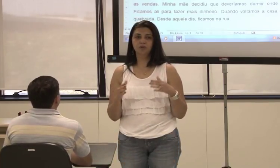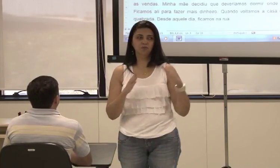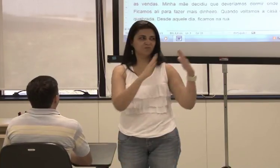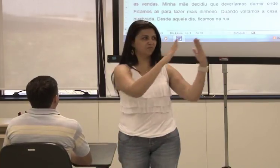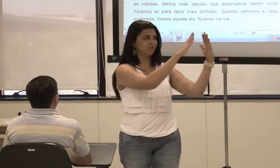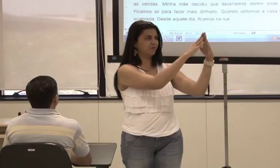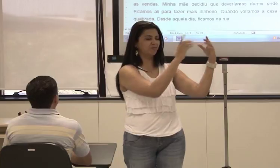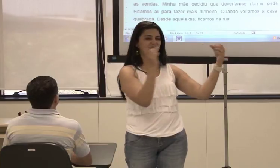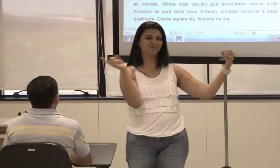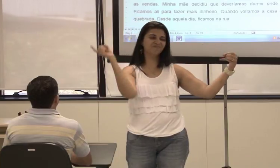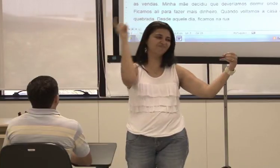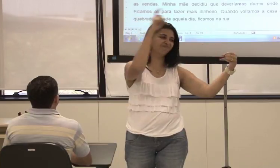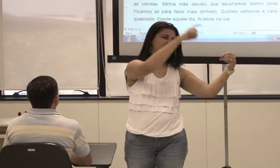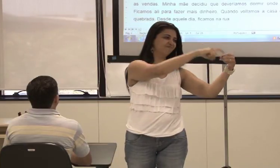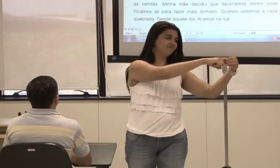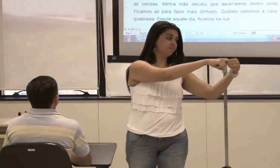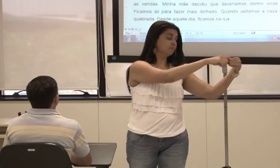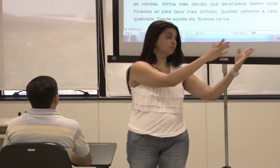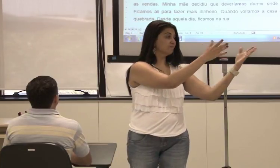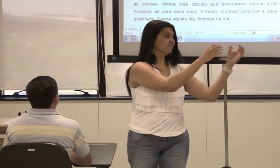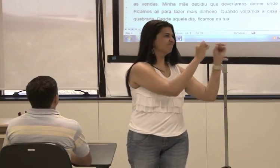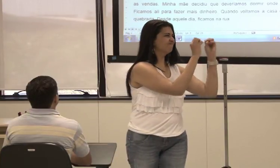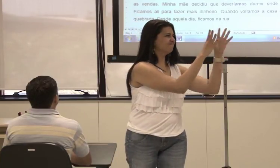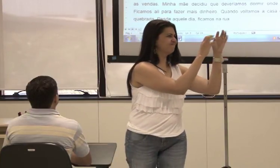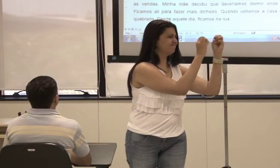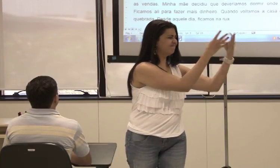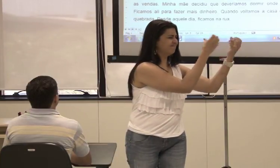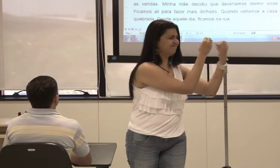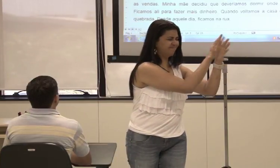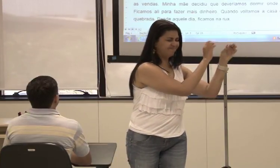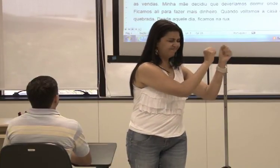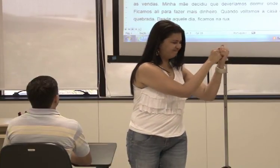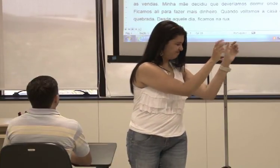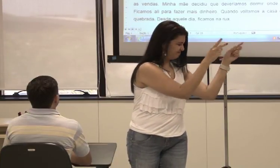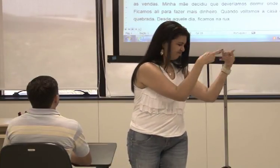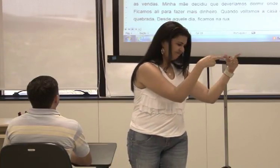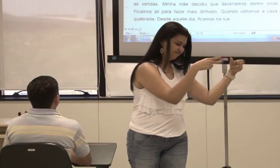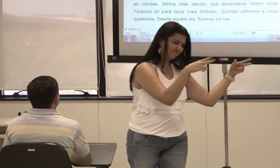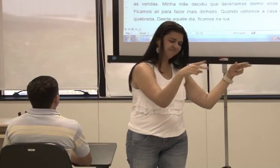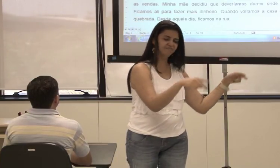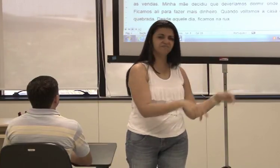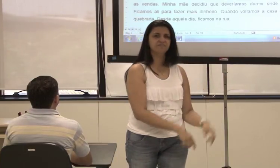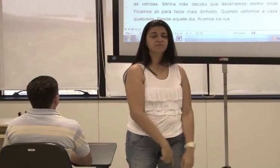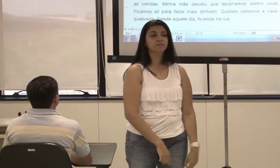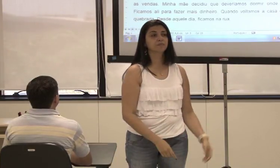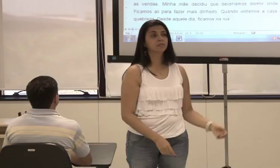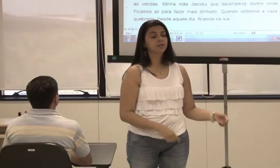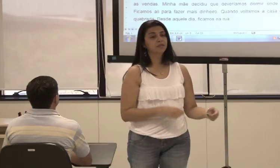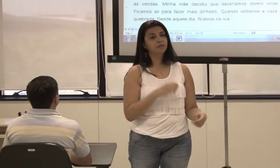a casa estava toda quebrada. Desde aquele dia, ficamos na rua.